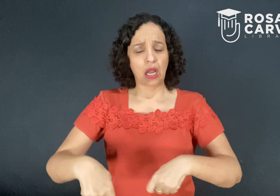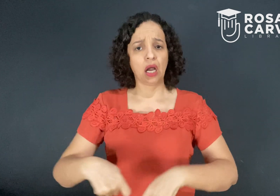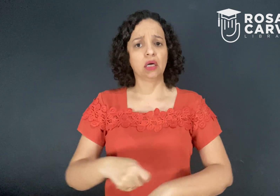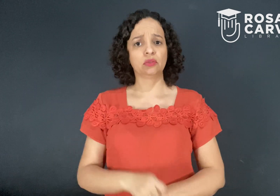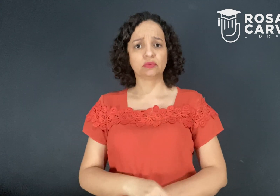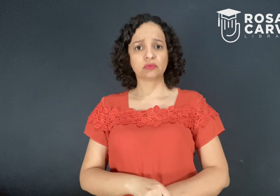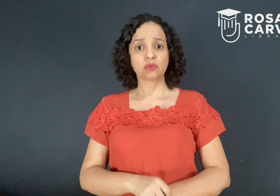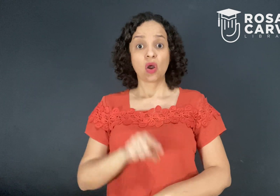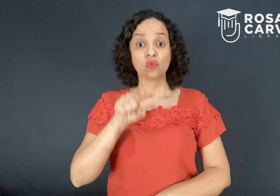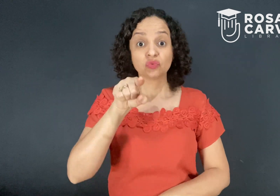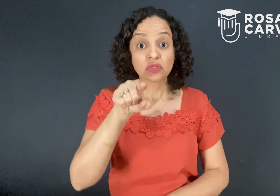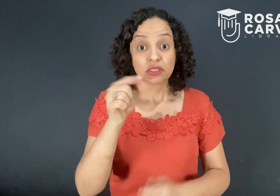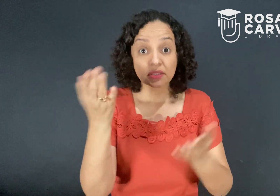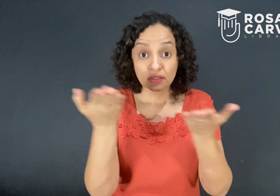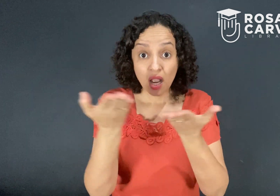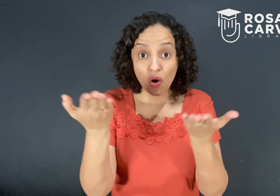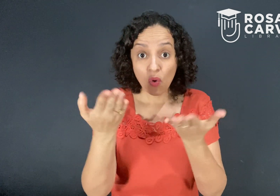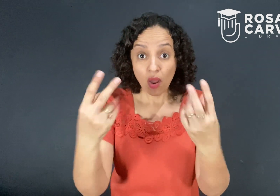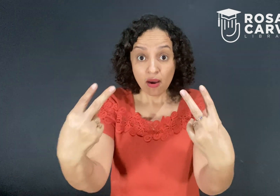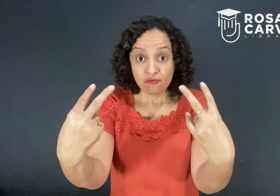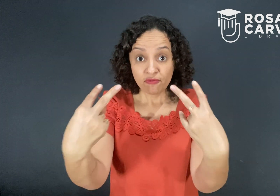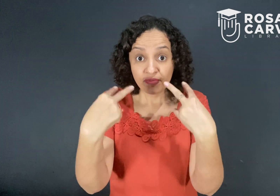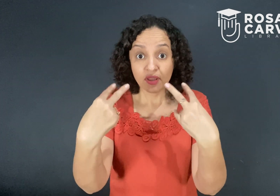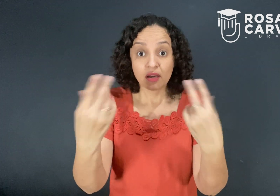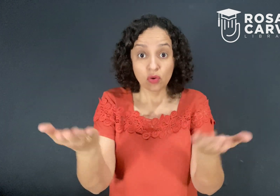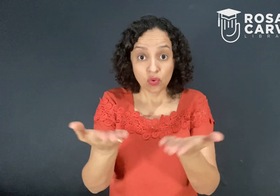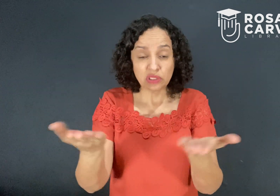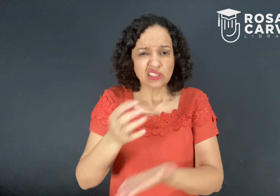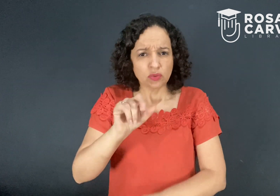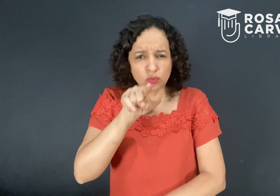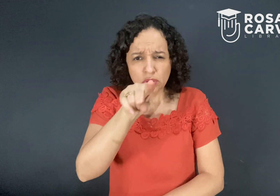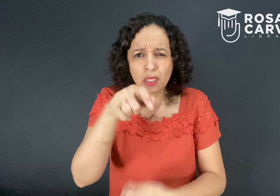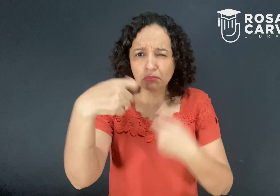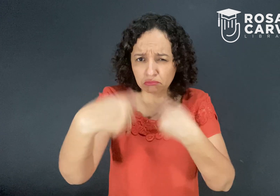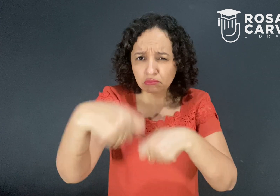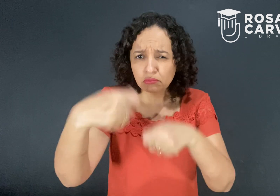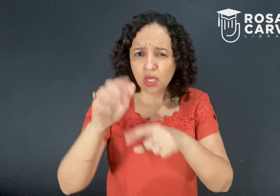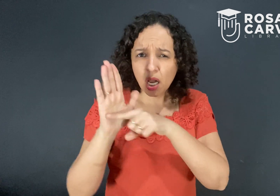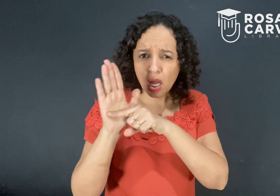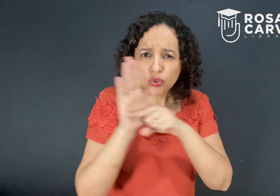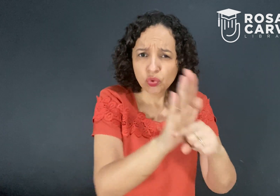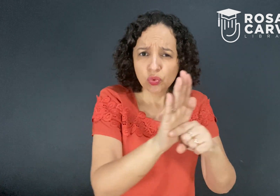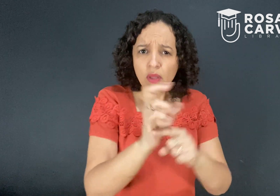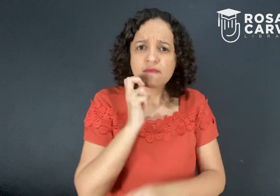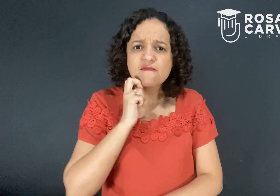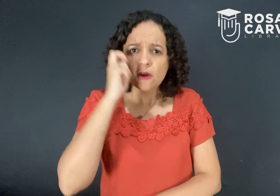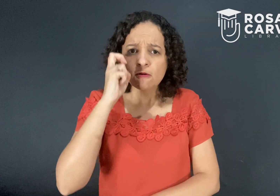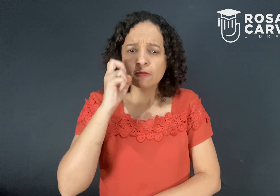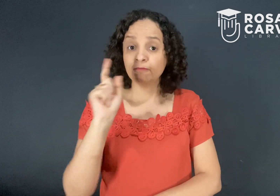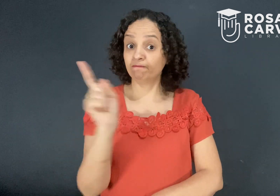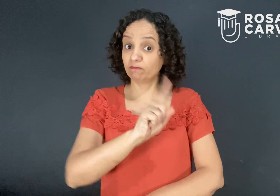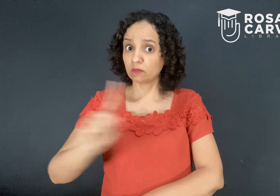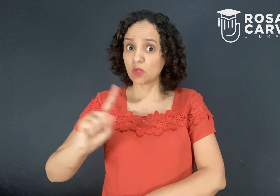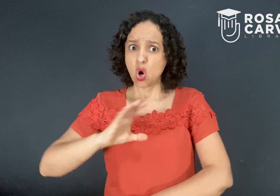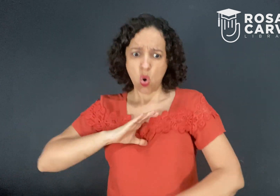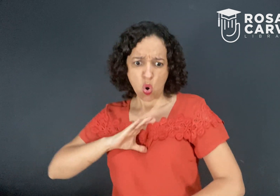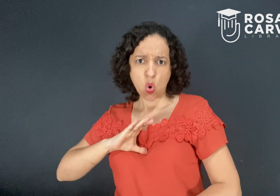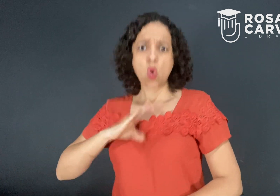sofrimento. E você que está me vendo aqui hoje, se você precisar de ajuda, não se envergonha,